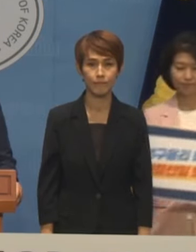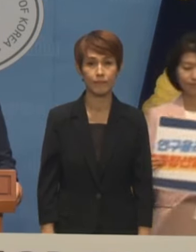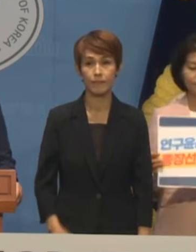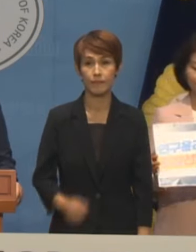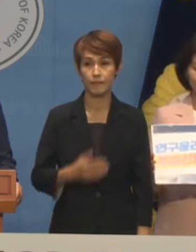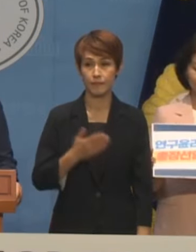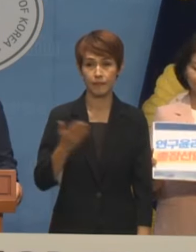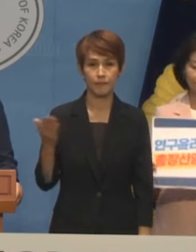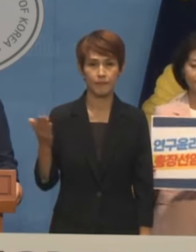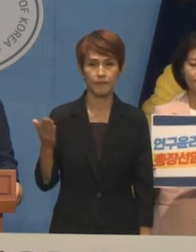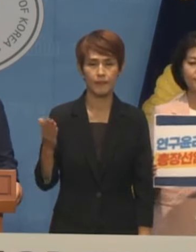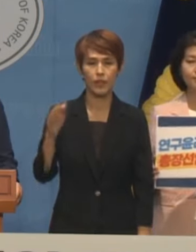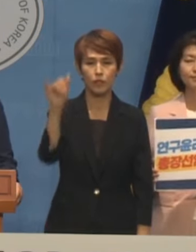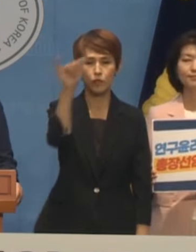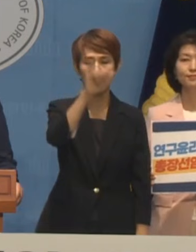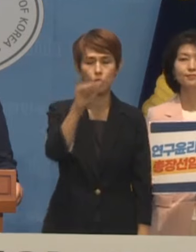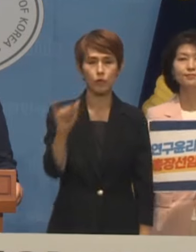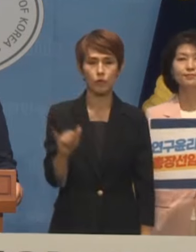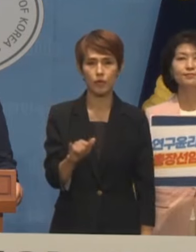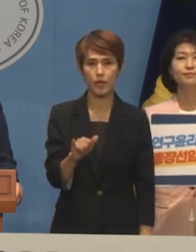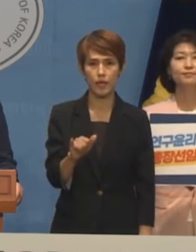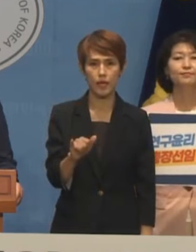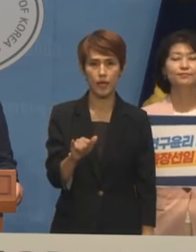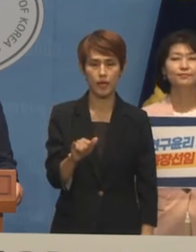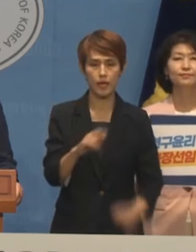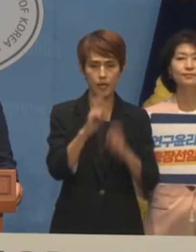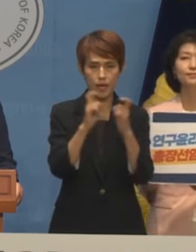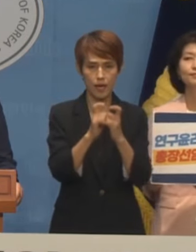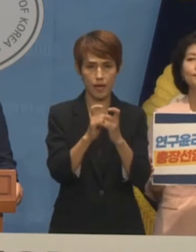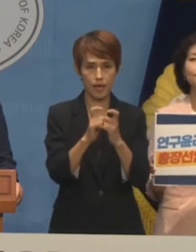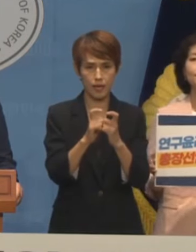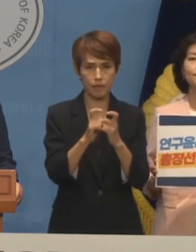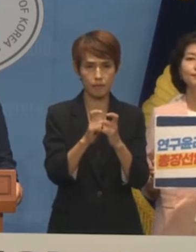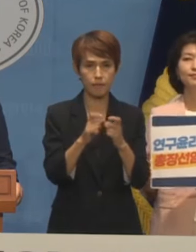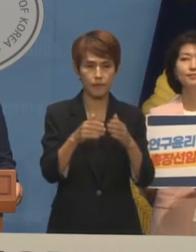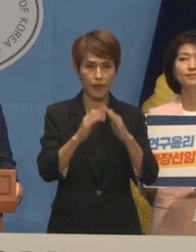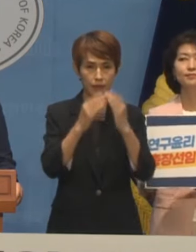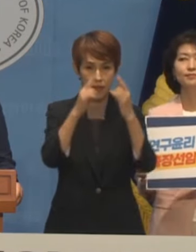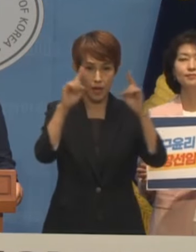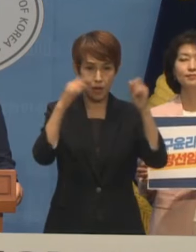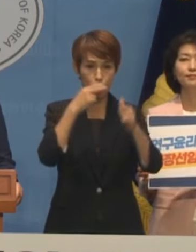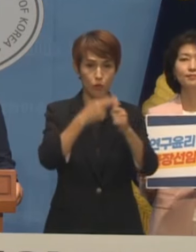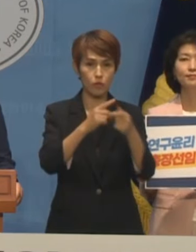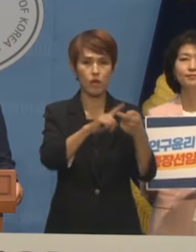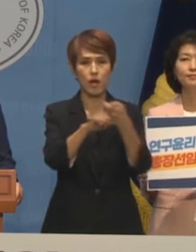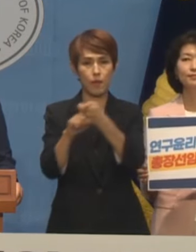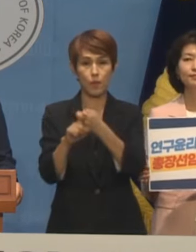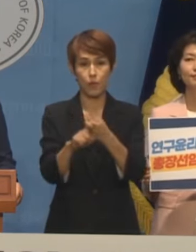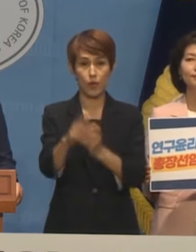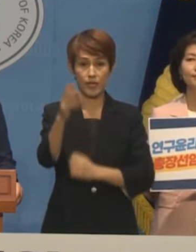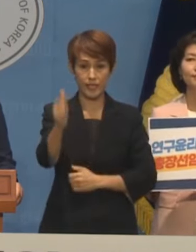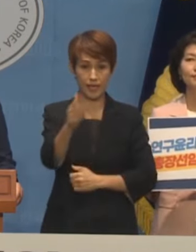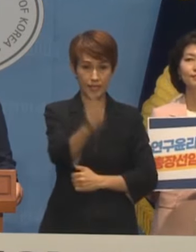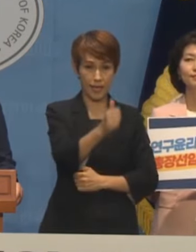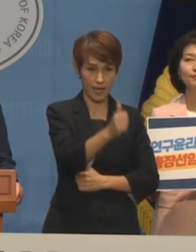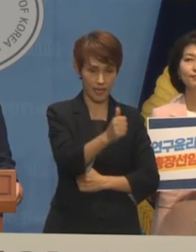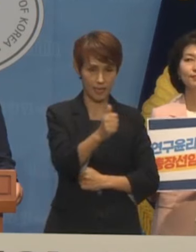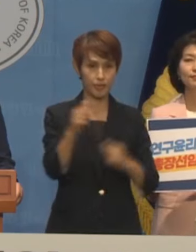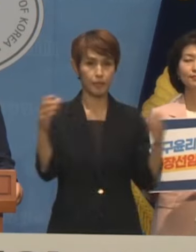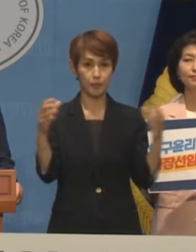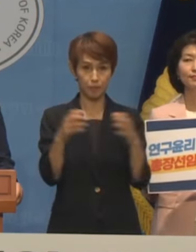저는 전국의 수많은 그 사립대학교 교수회 연합회 회장단으로 구성된